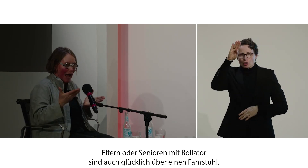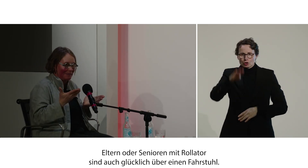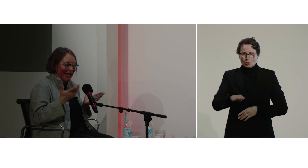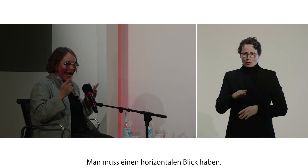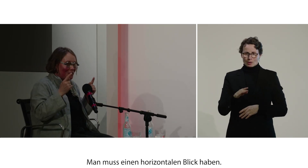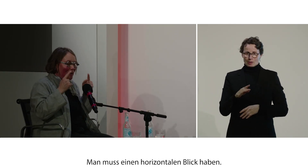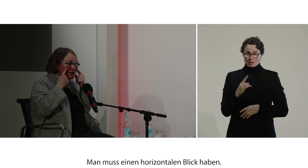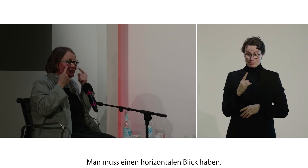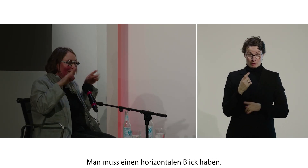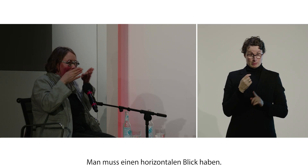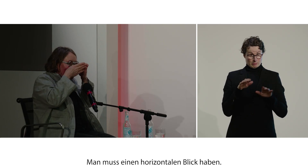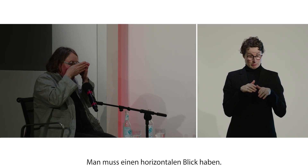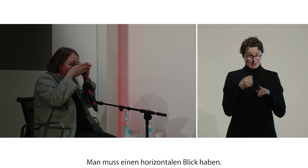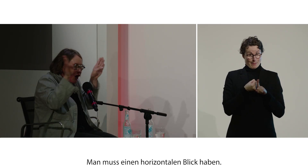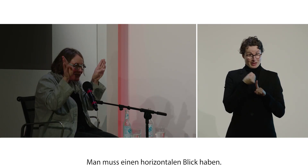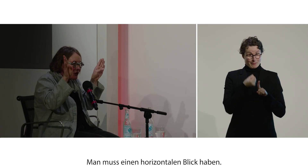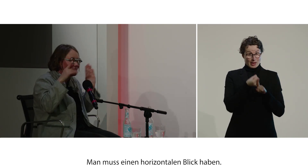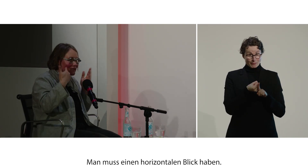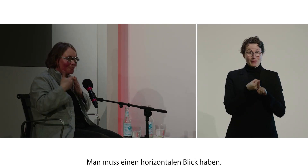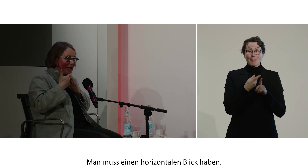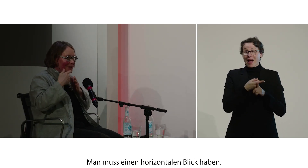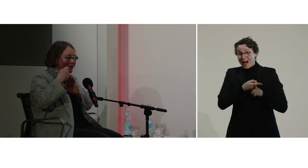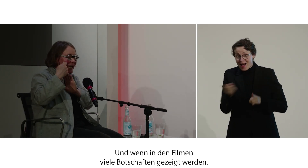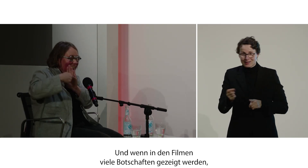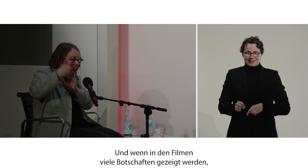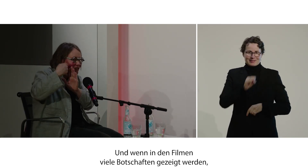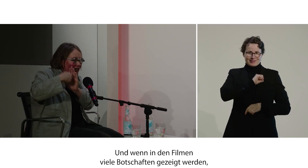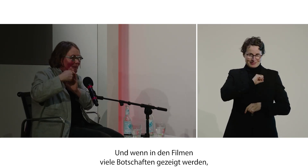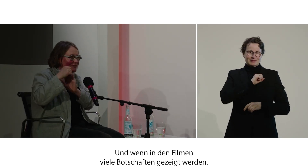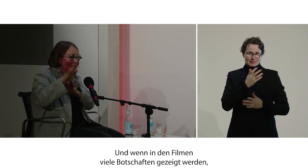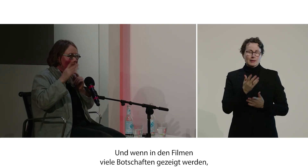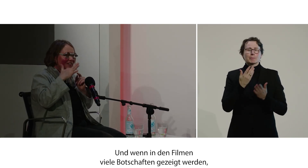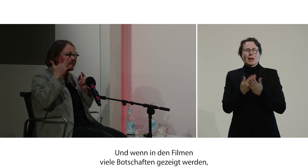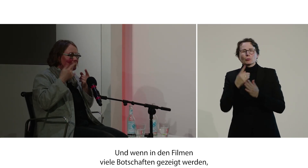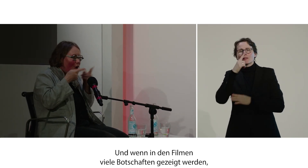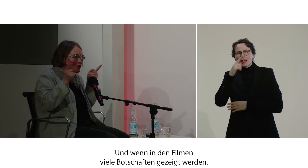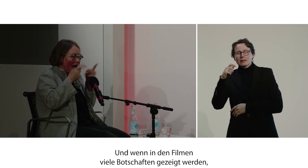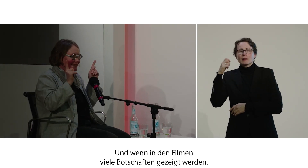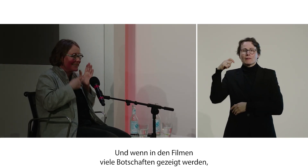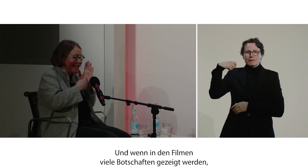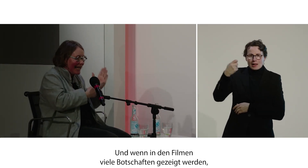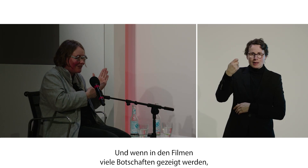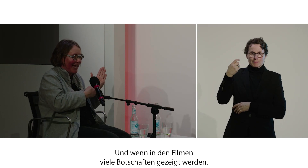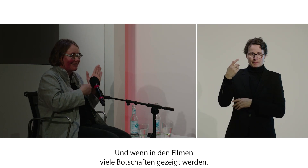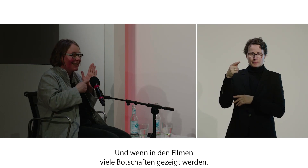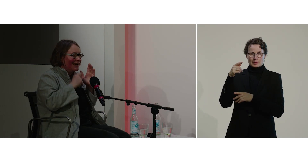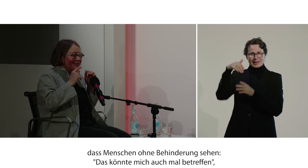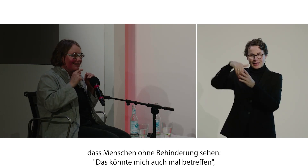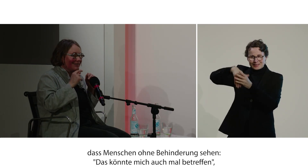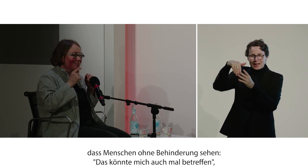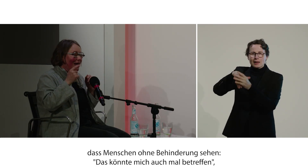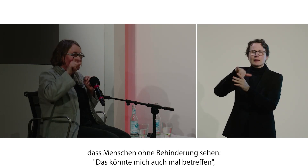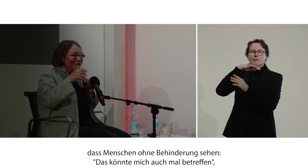Fahrstuhl haben. Also man muss viel mehr den Blickhorizont. Und wenn zum Beispiel in diesen Filmen viele Botschaften gezeigt werden,